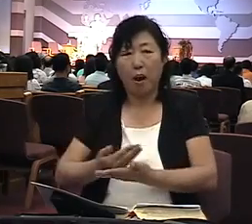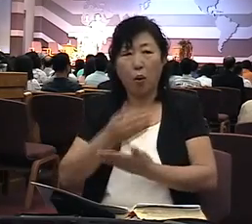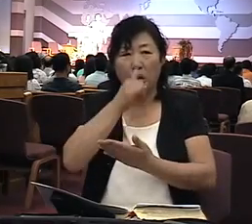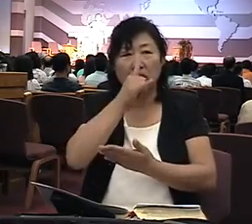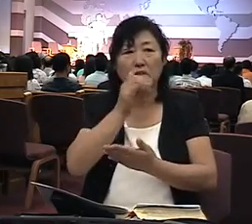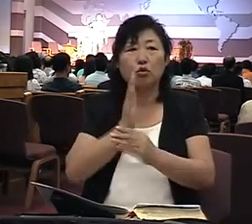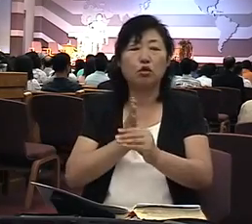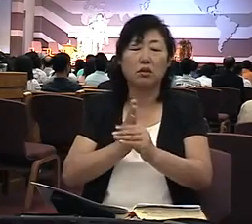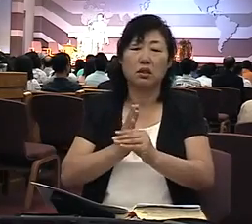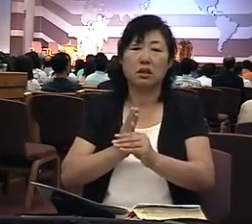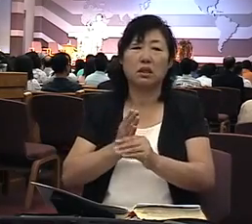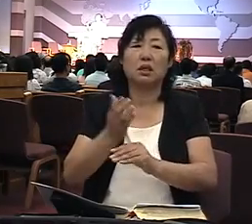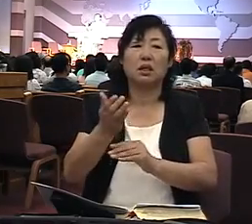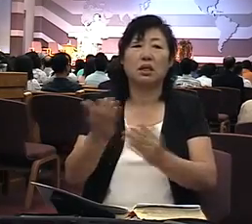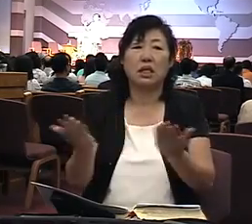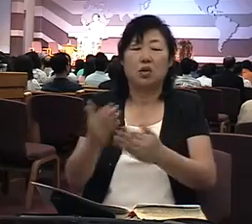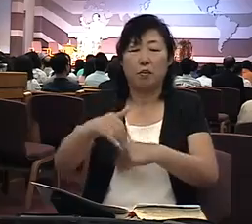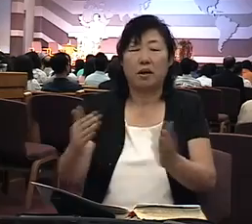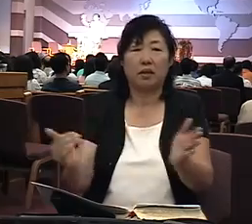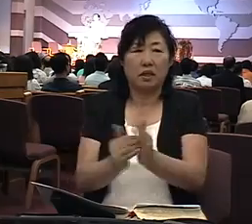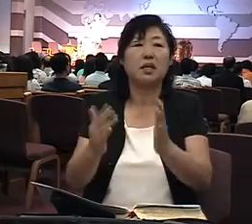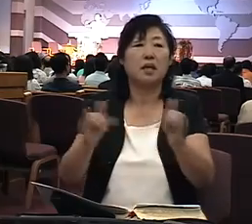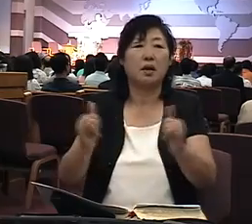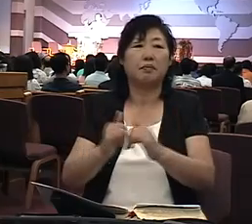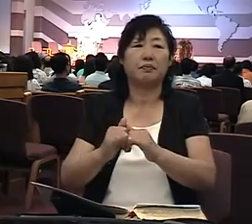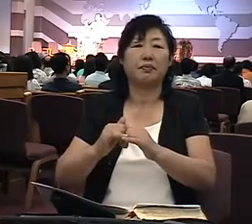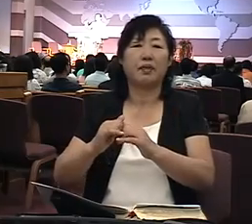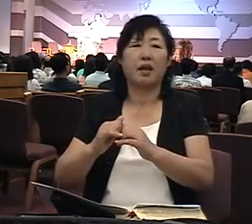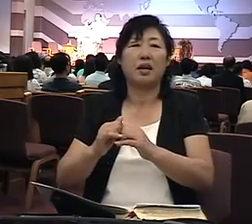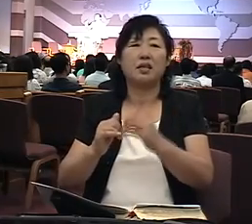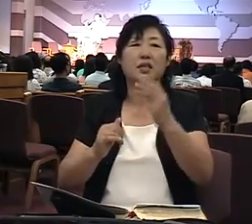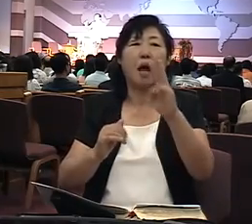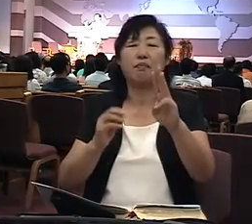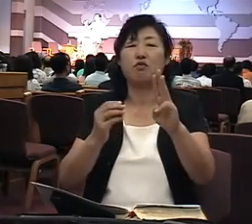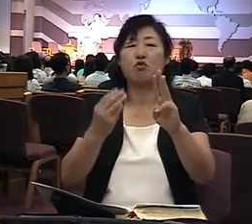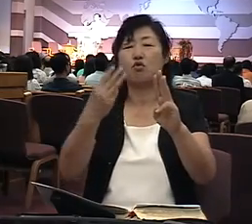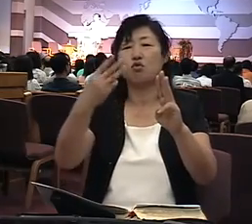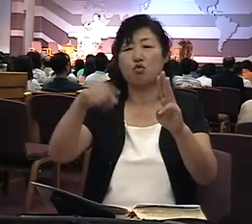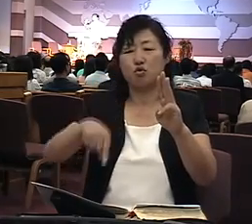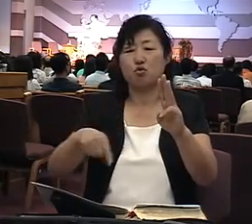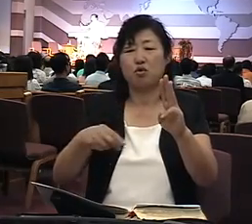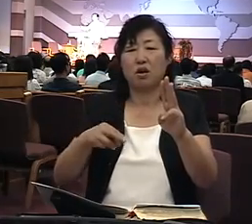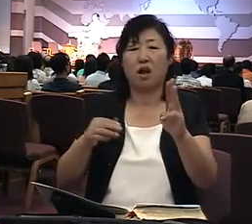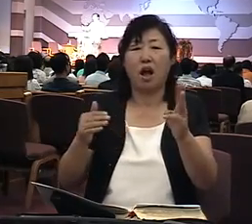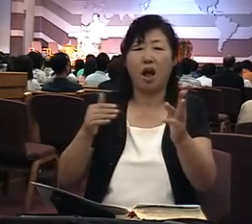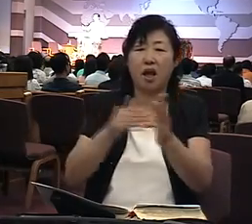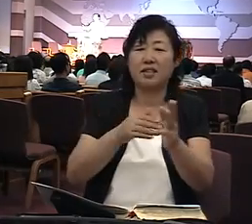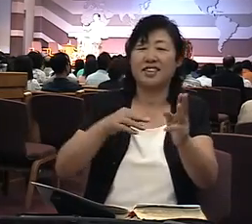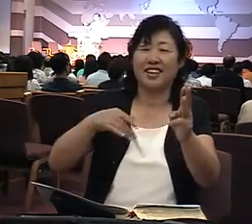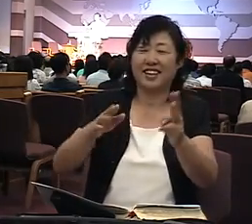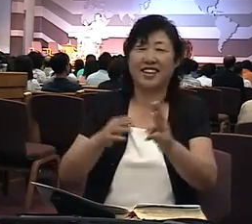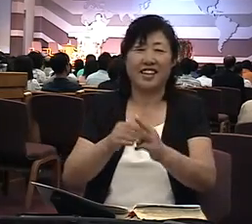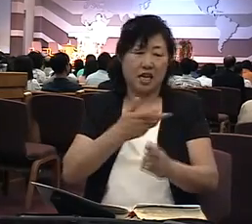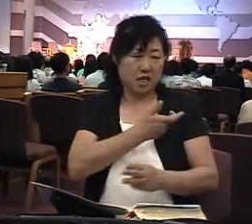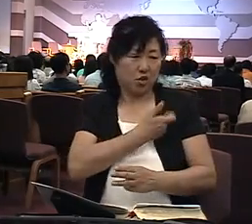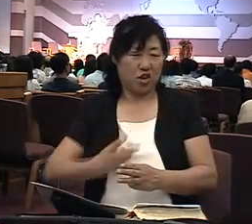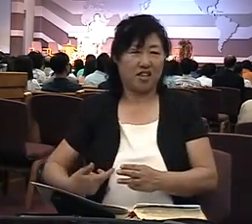이미 금년에는 다 이제 끝났지만 3루까지 가셔야죠. 그렇죠? 이게 뭡니까? 제자반입니다. 우리 목회자들과